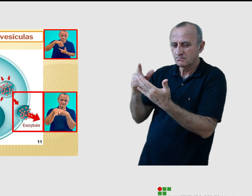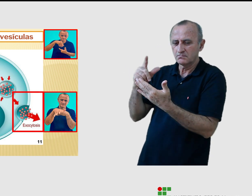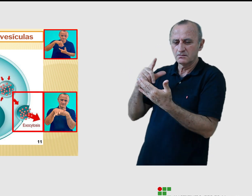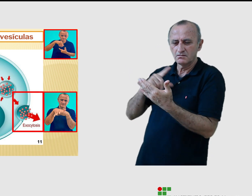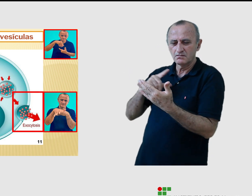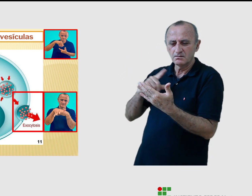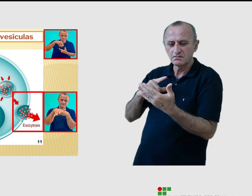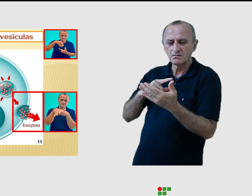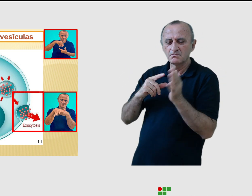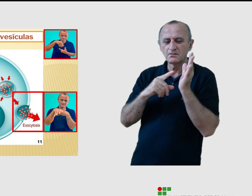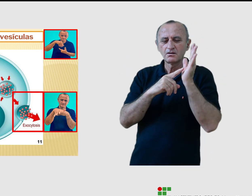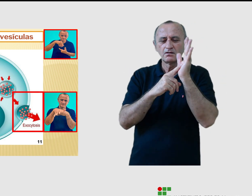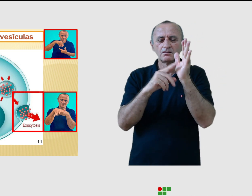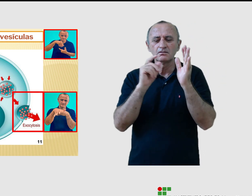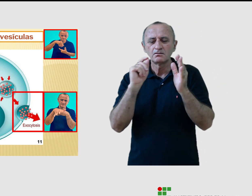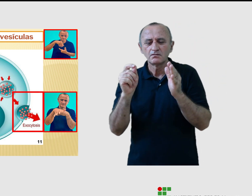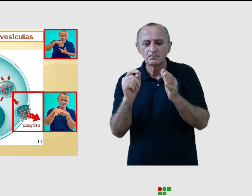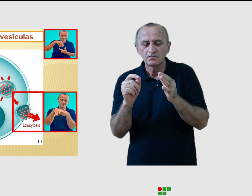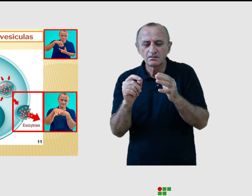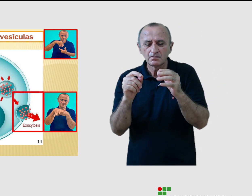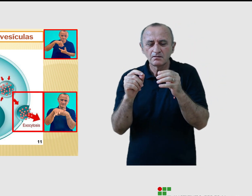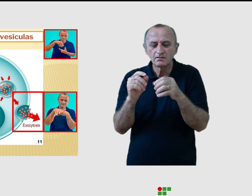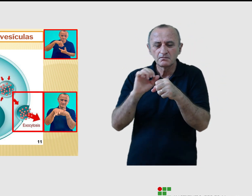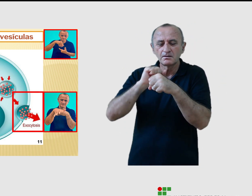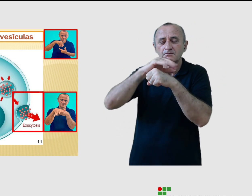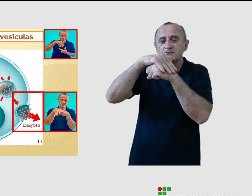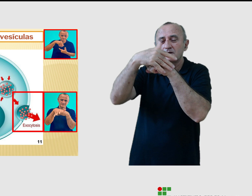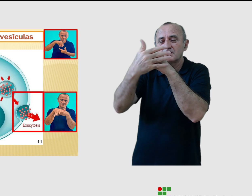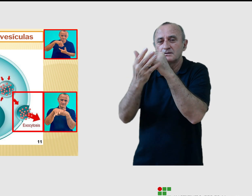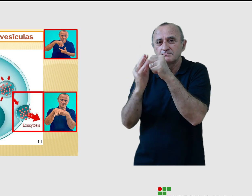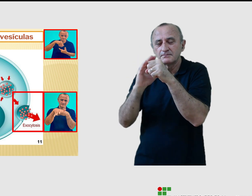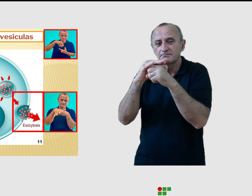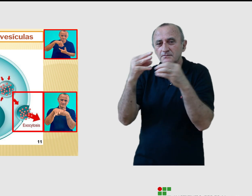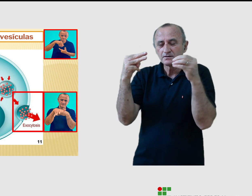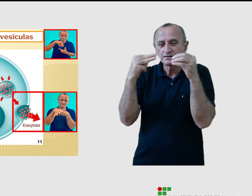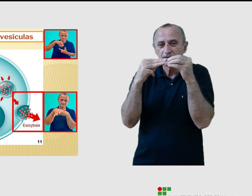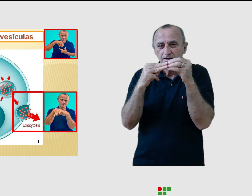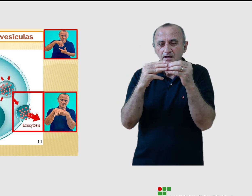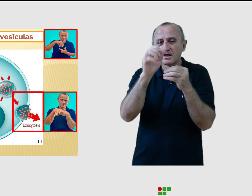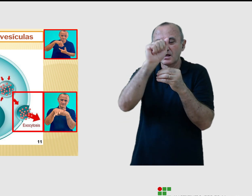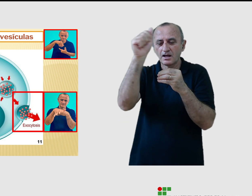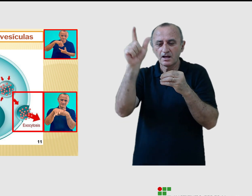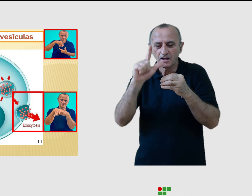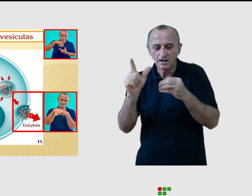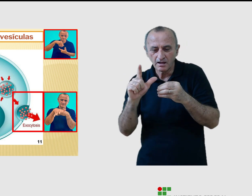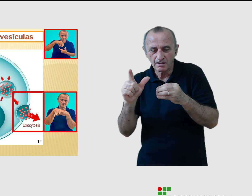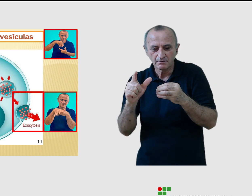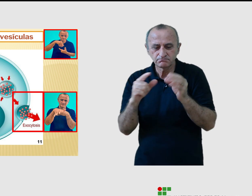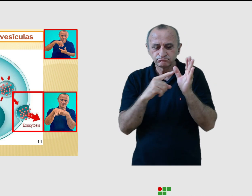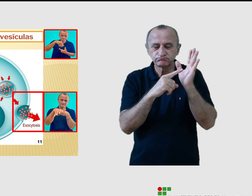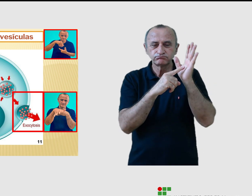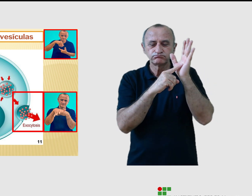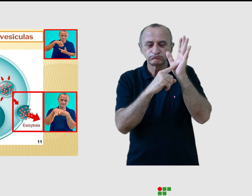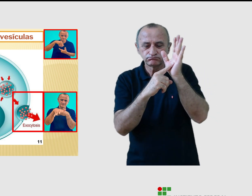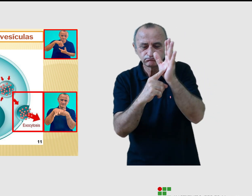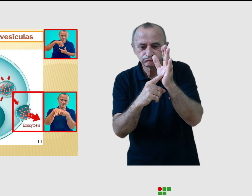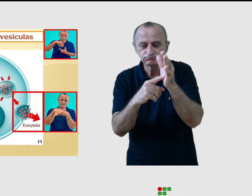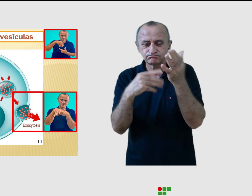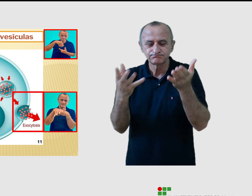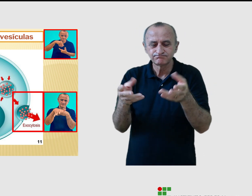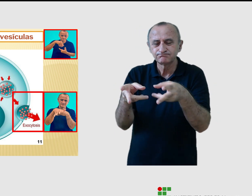Preste atenção na figura do slide. Ele mostra uma célula representada na cor